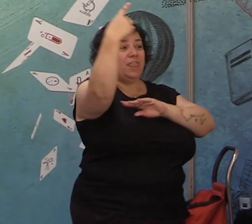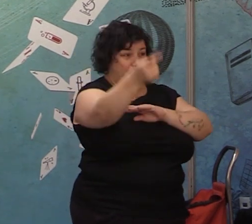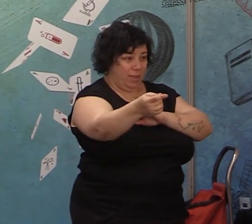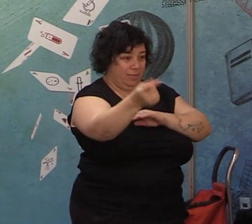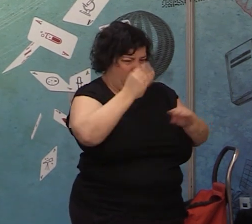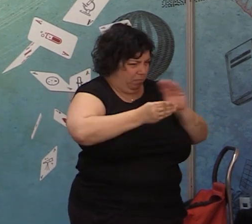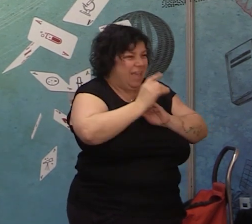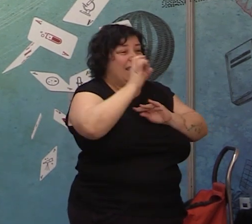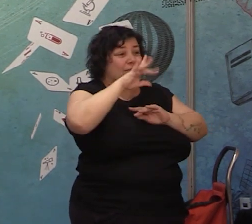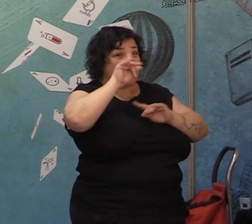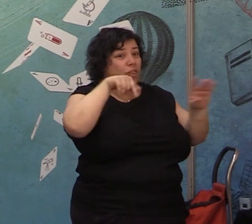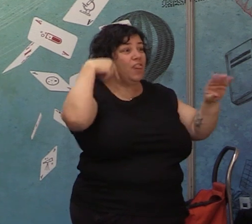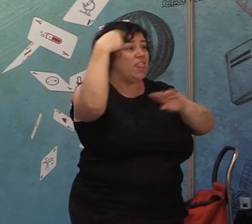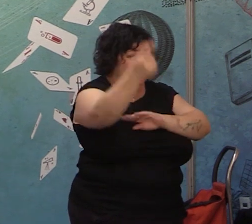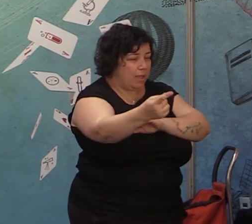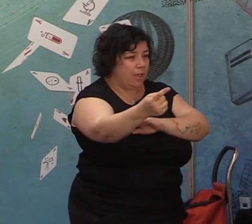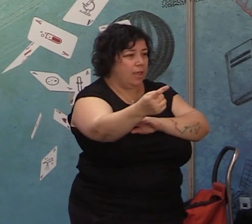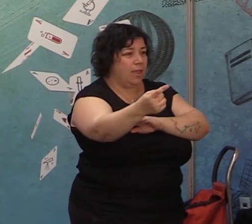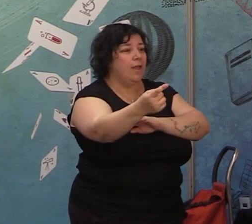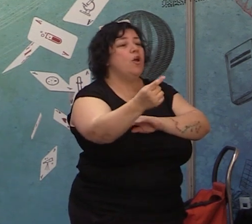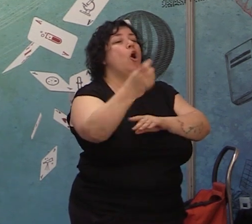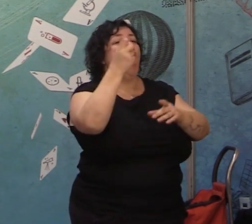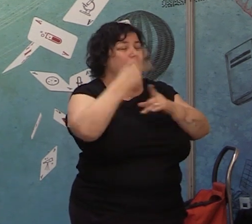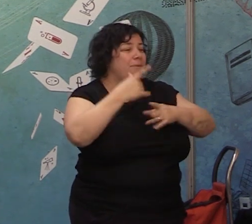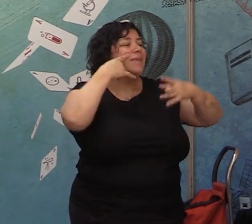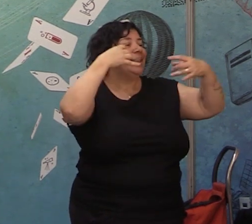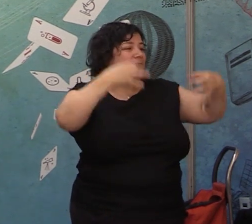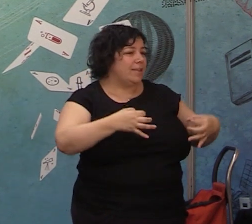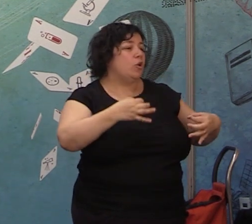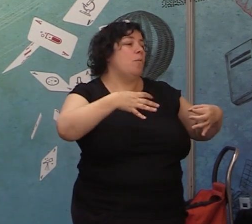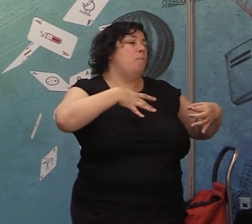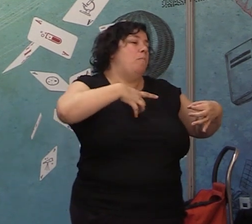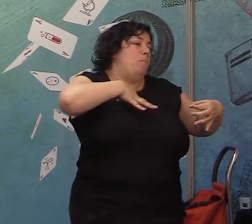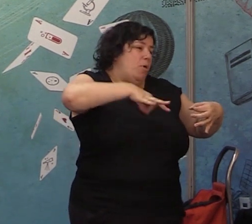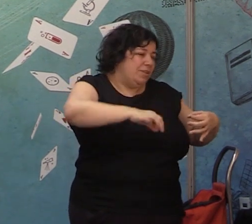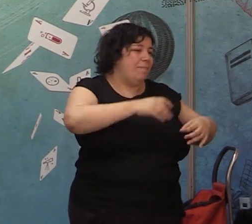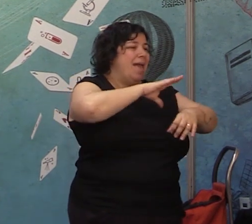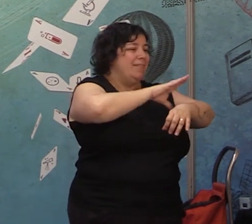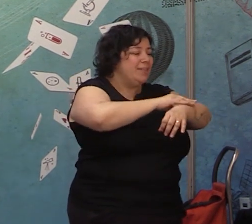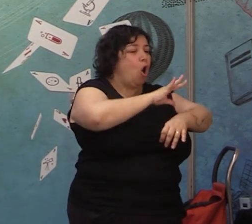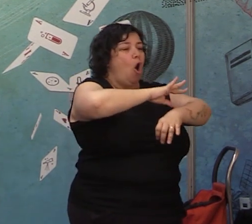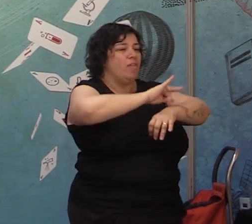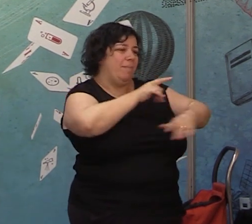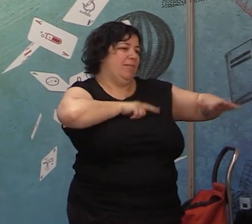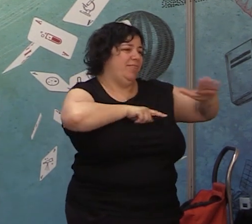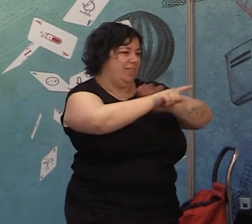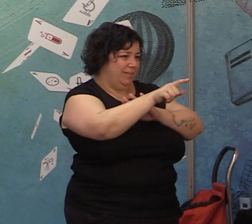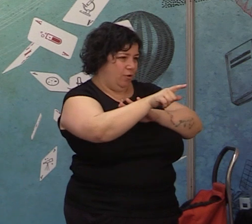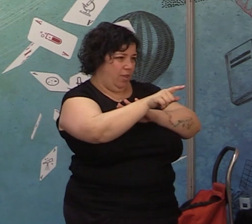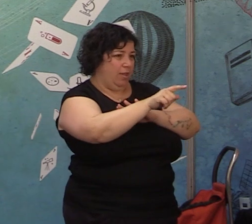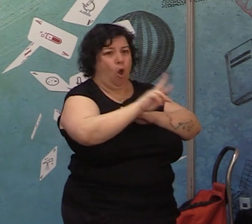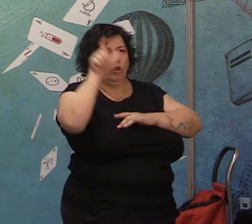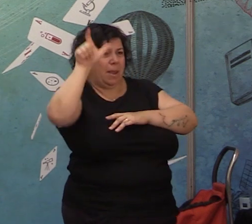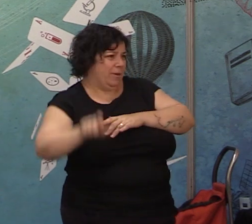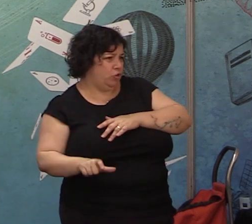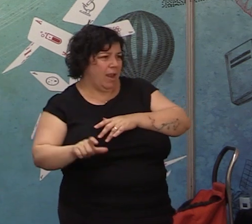el bebé, tienen muchísimo más riesgo de acabar desarrollando hipertensión o diabetes que una persona